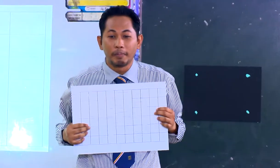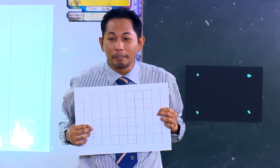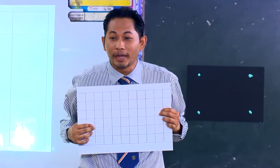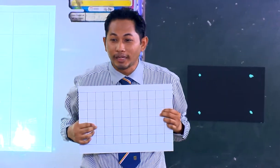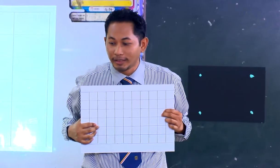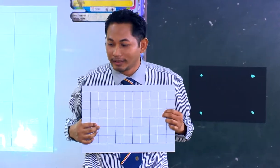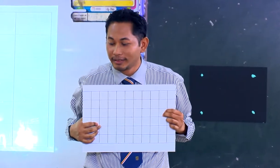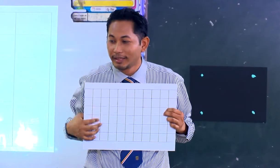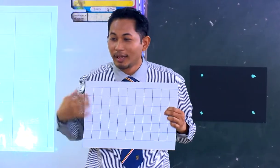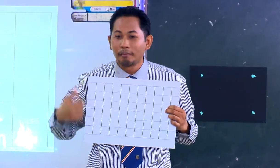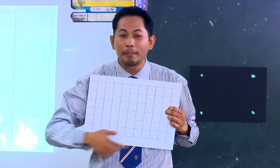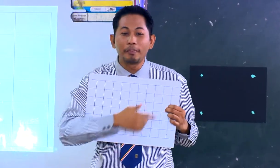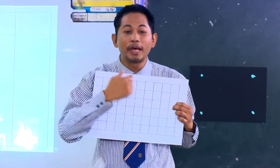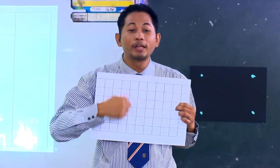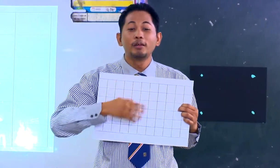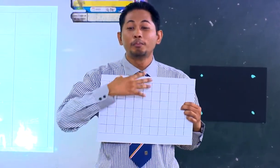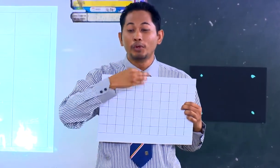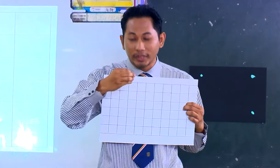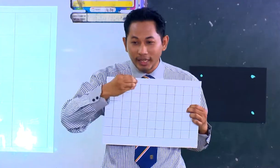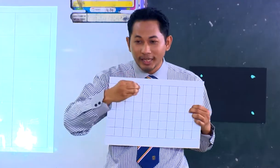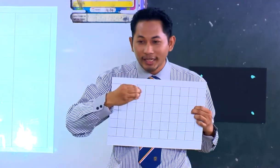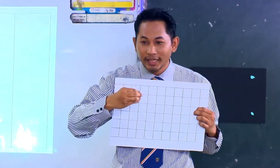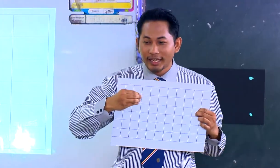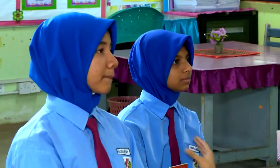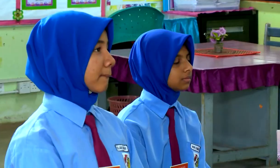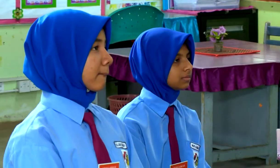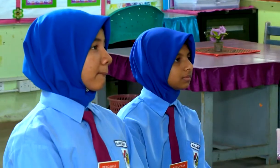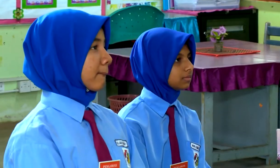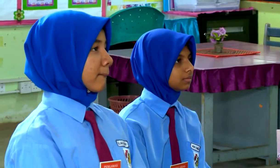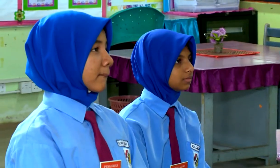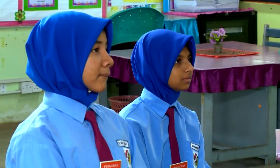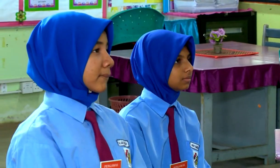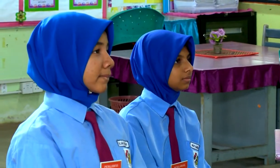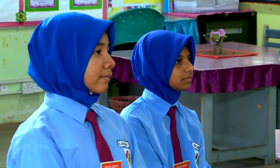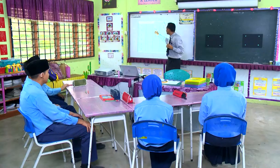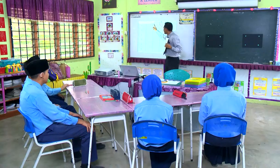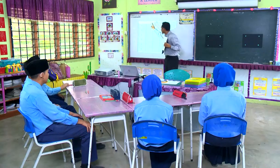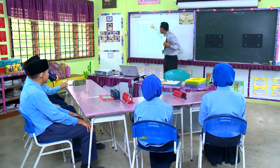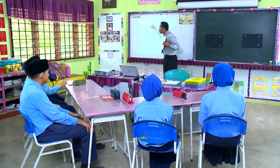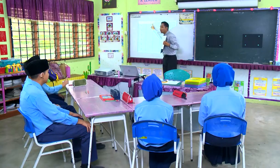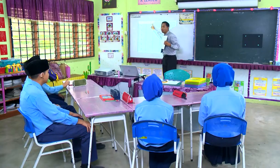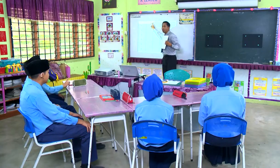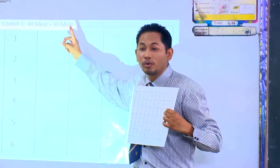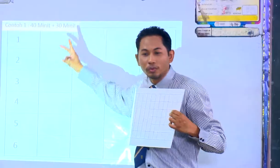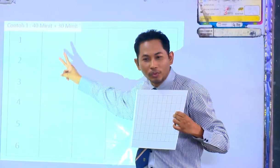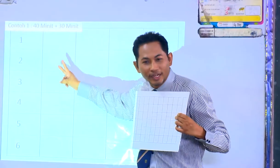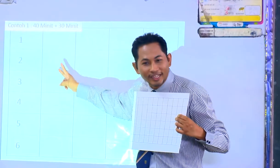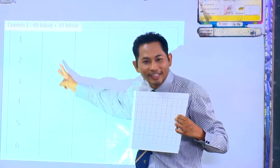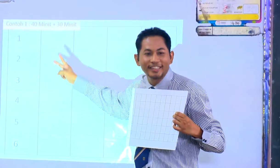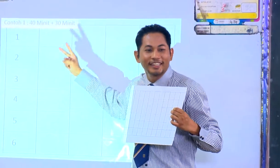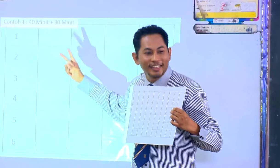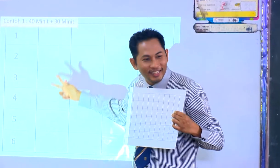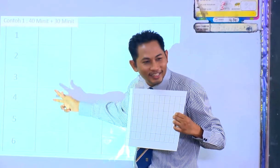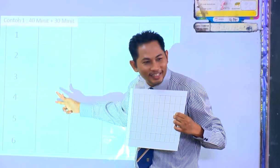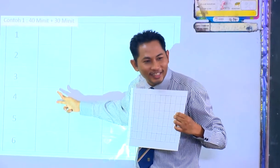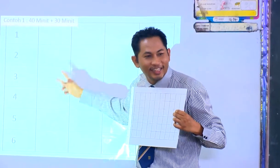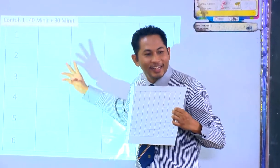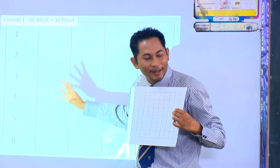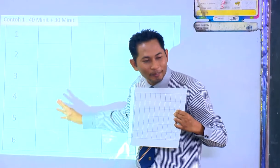papan. Papan putih. Ada berapa sini? 1 2 3